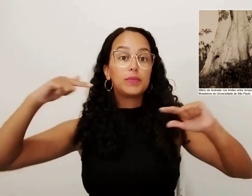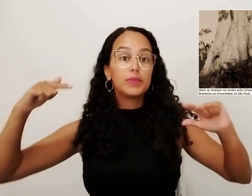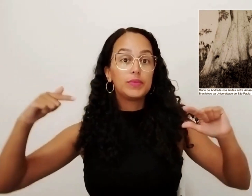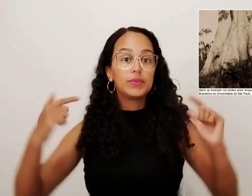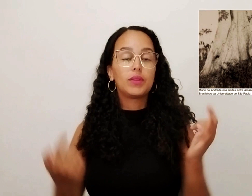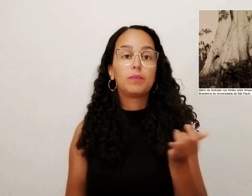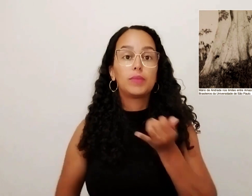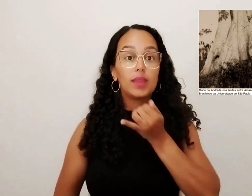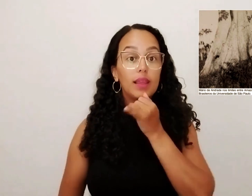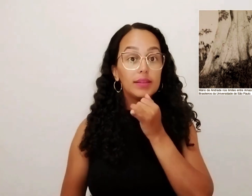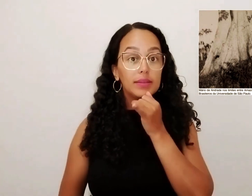verossimilhança